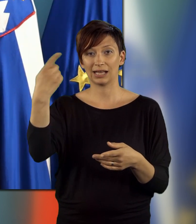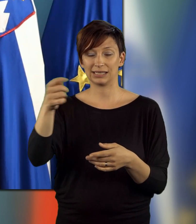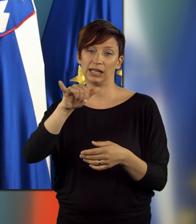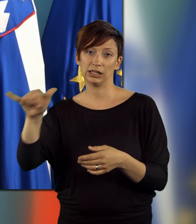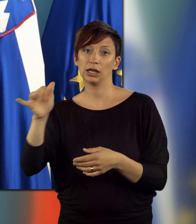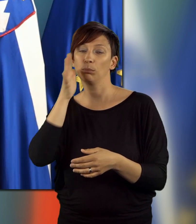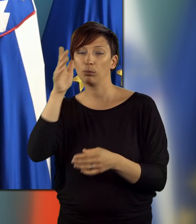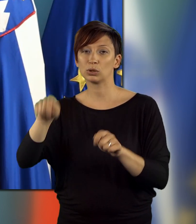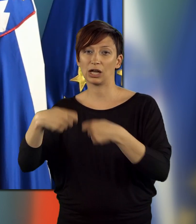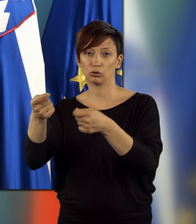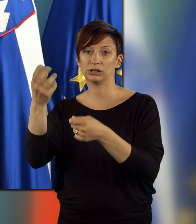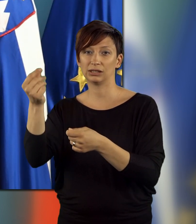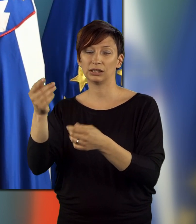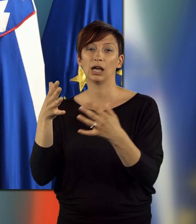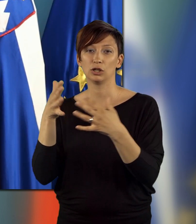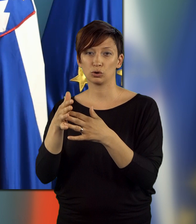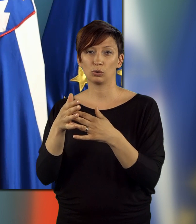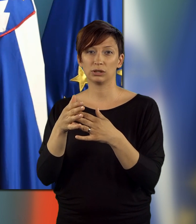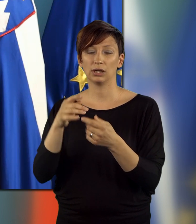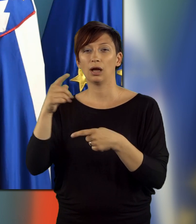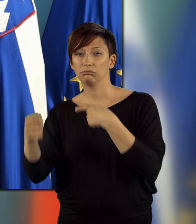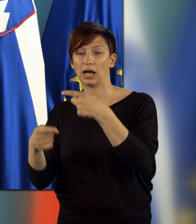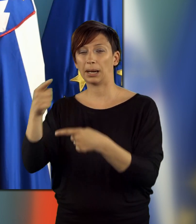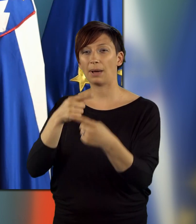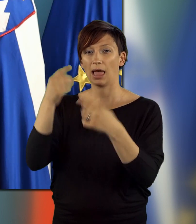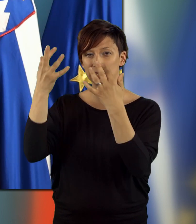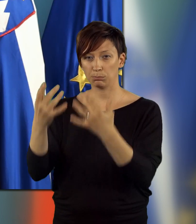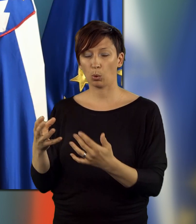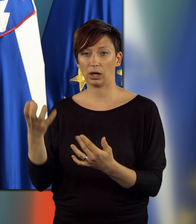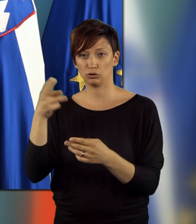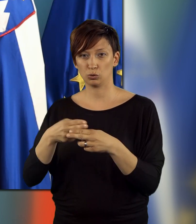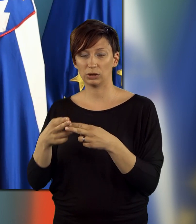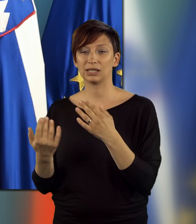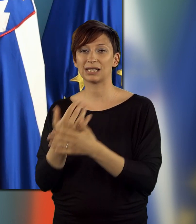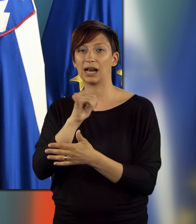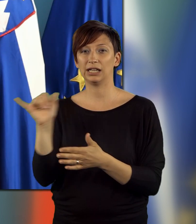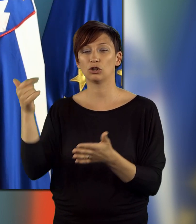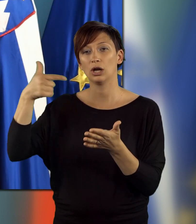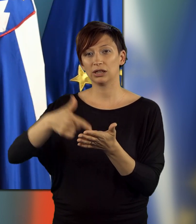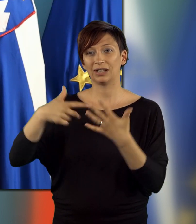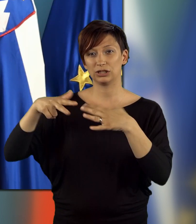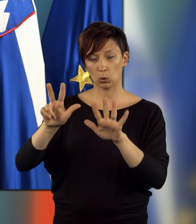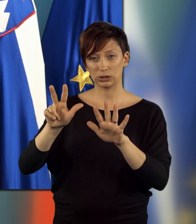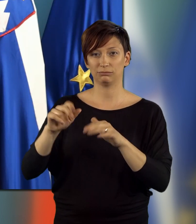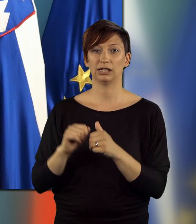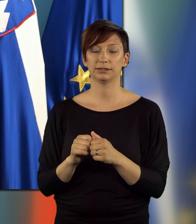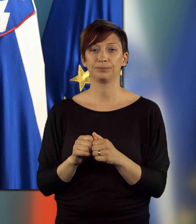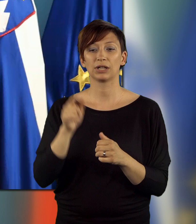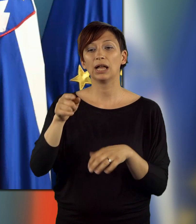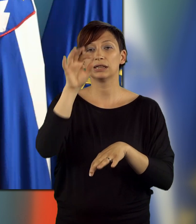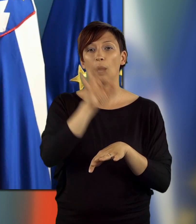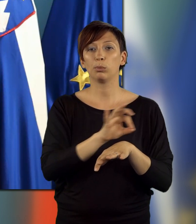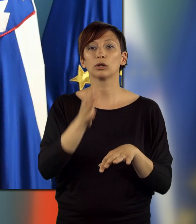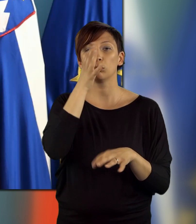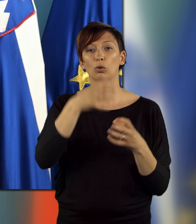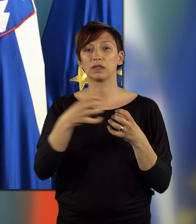naslednjem letu pa bo zagotovljen skozi rebalans proračuna za leto 2018. Ta projekt